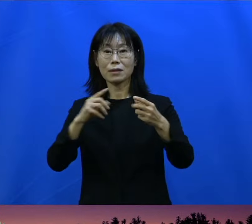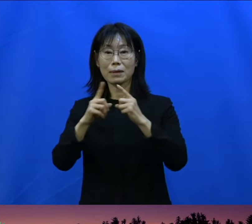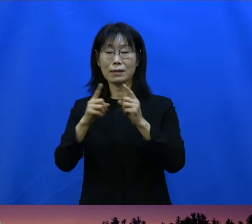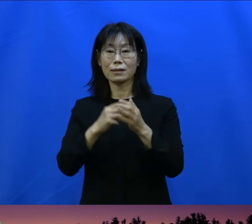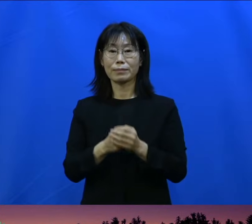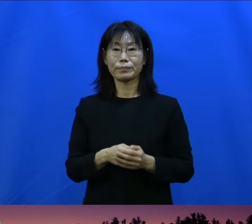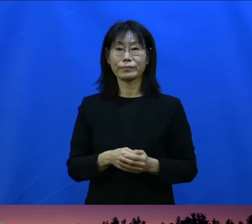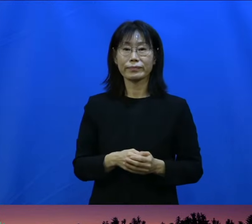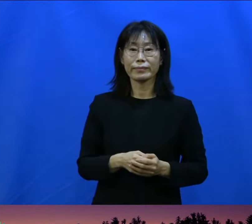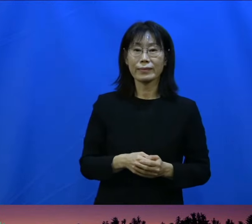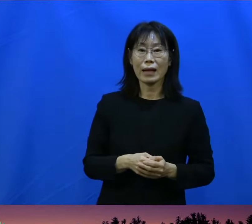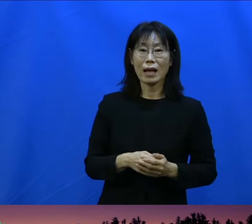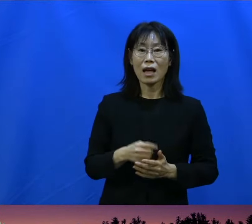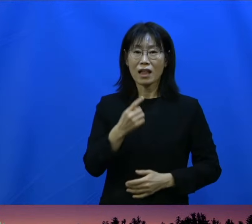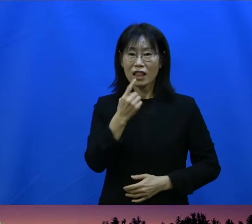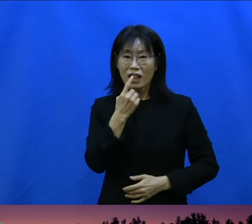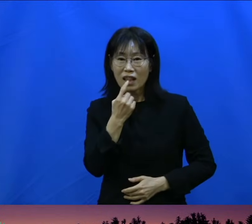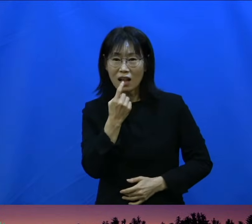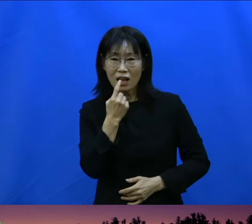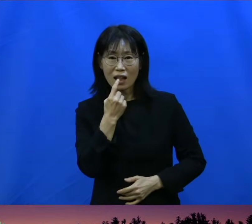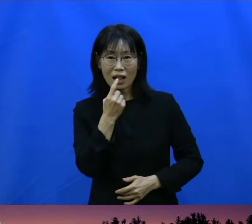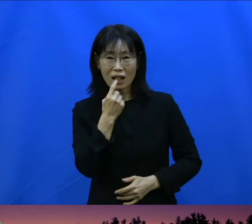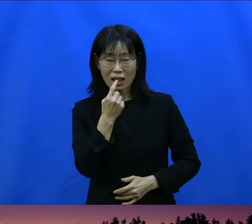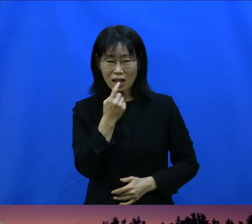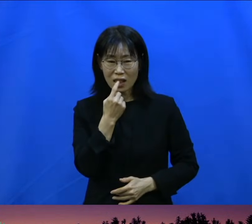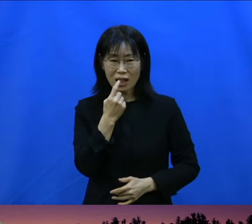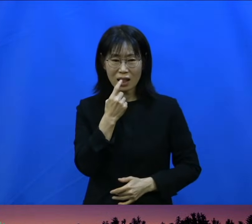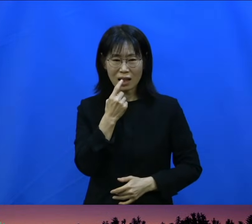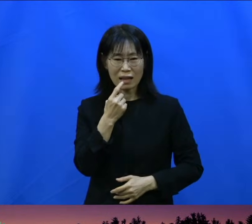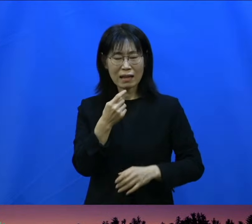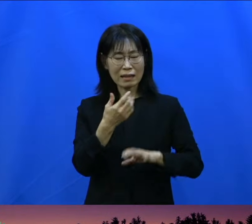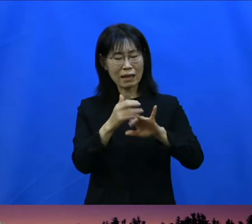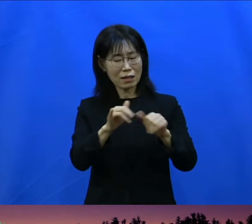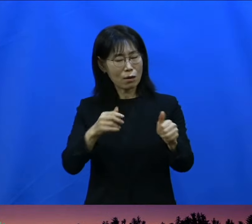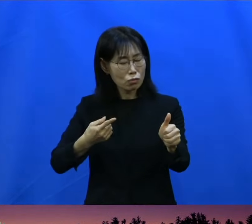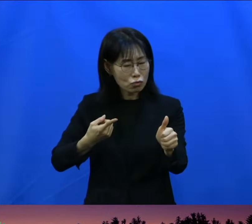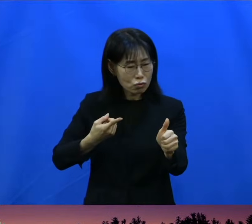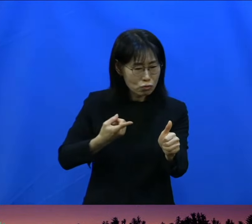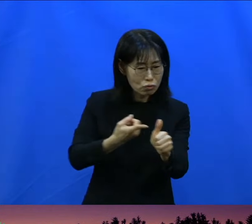독이 가득하대. 사람을